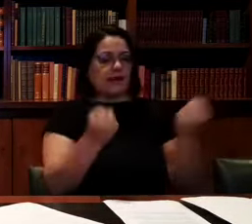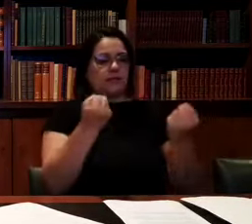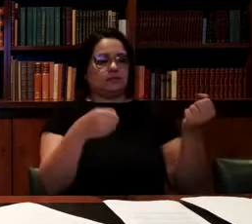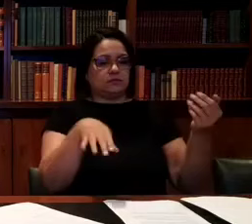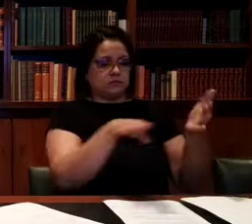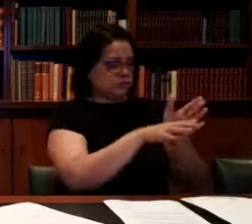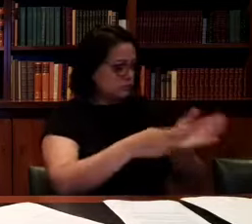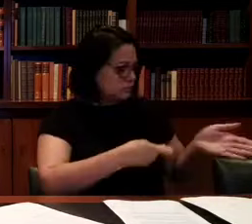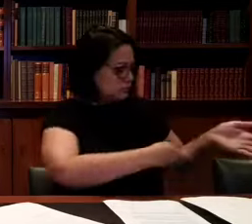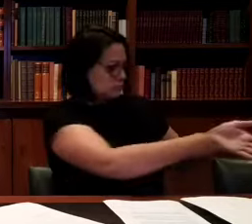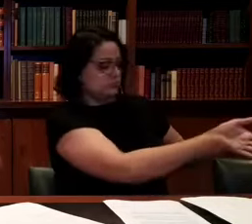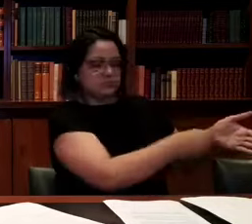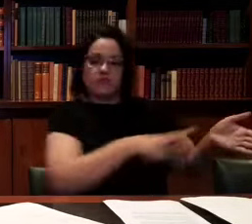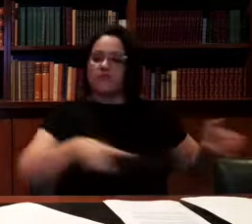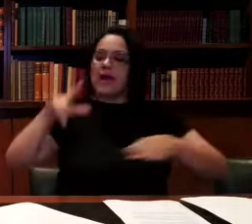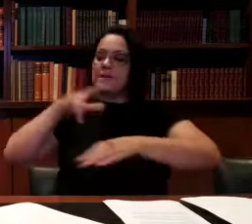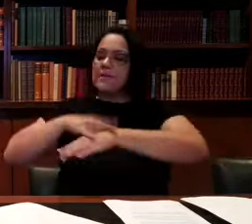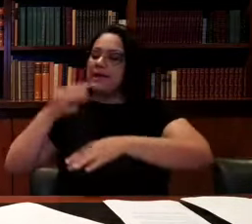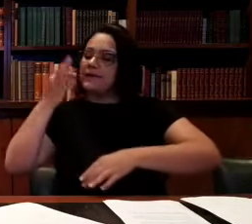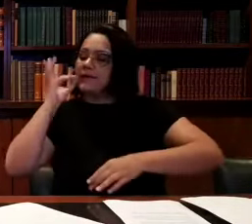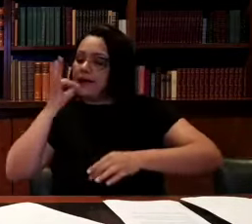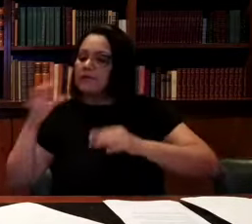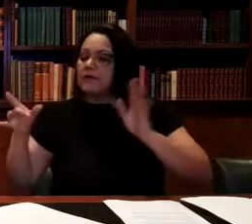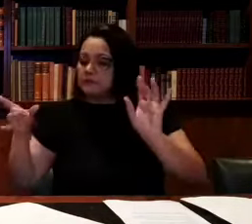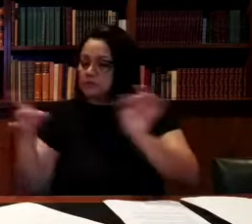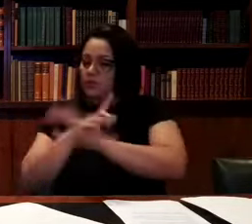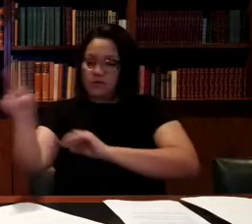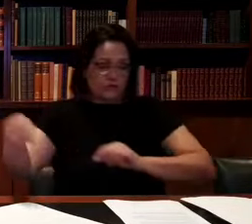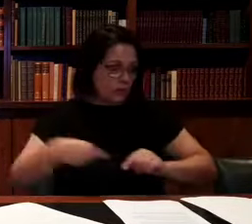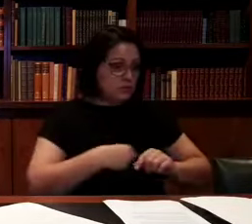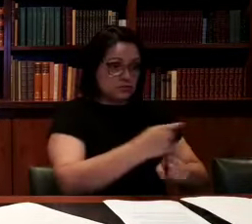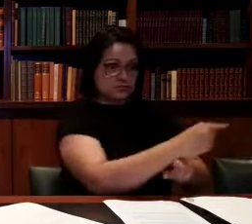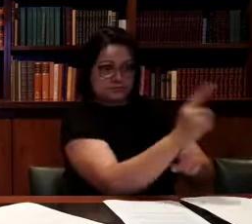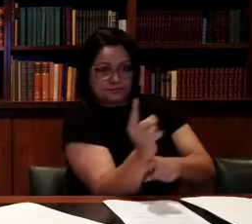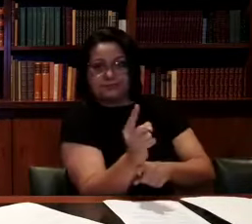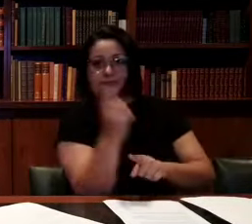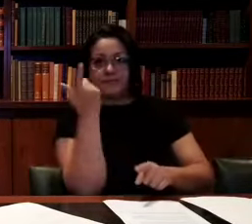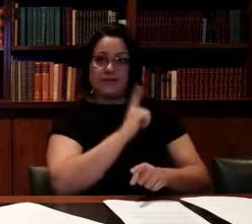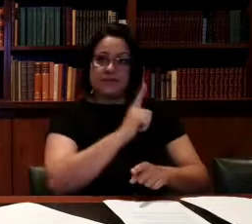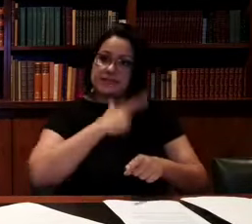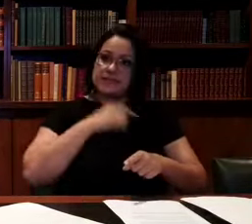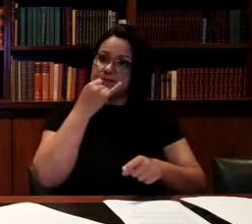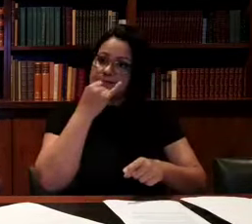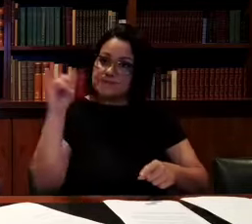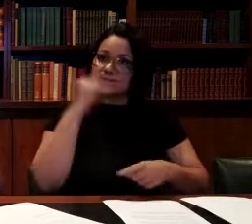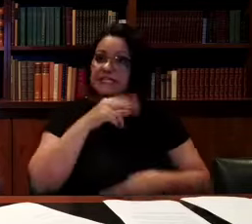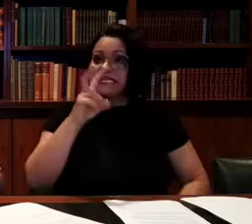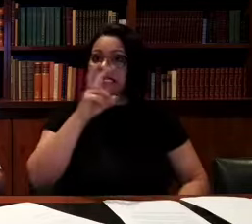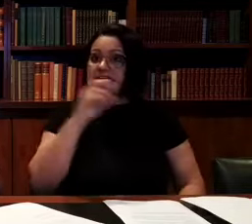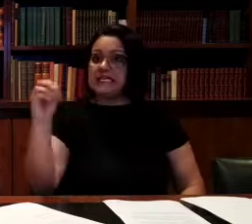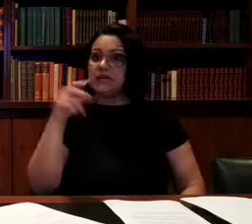posto de é o banheiro toma café e volta Você já ganha uma uma nova autonomia para 500 km até mais longe sair